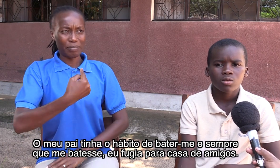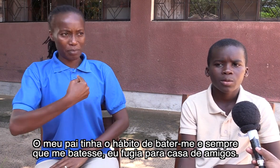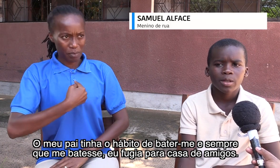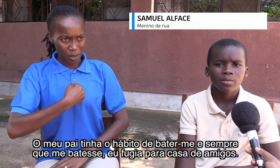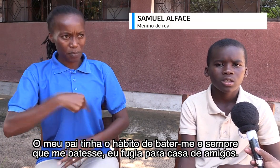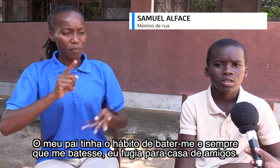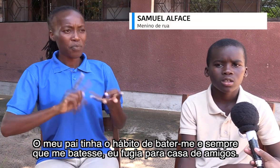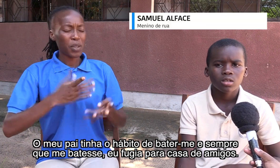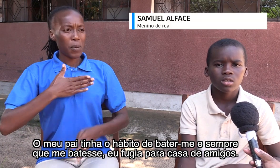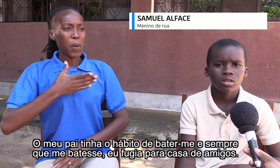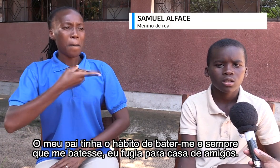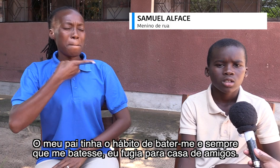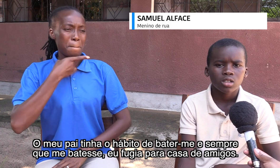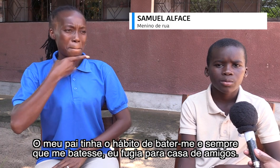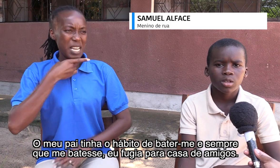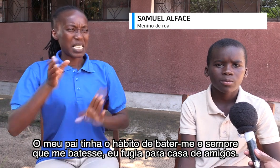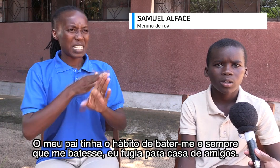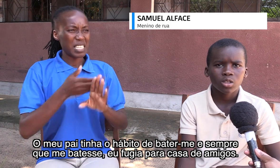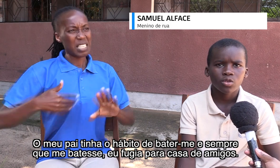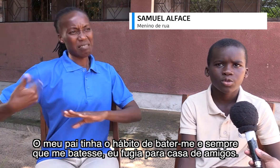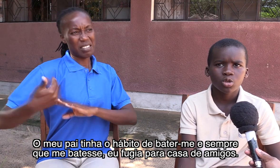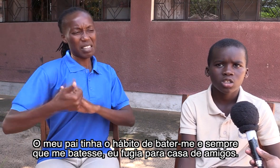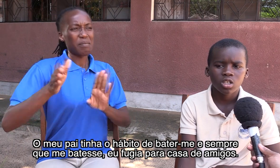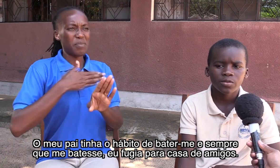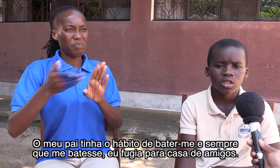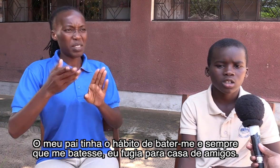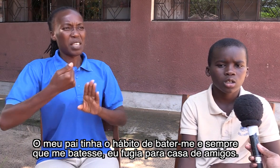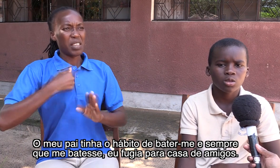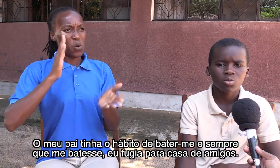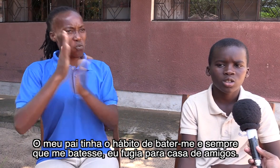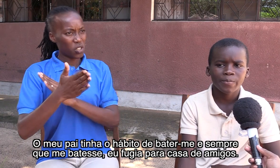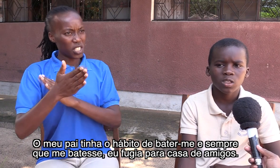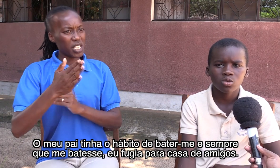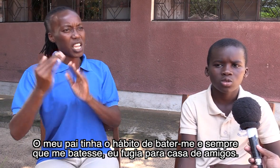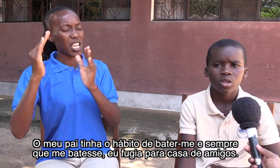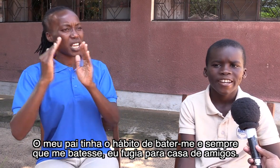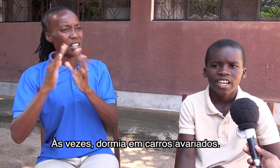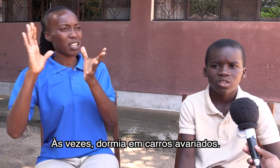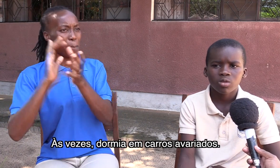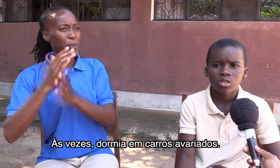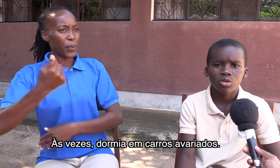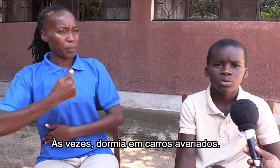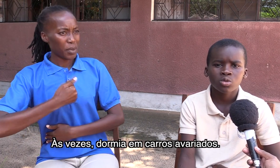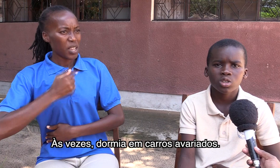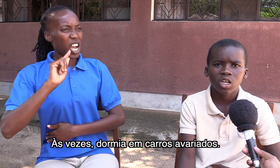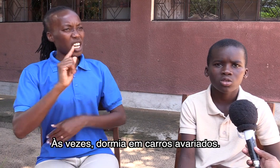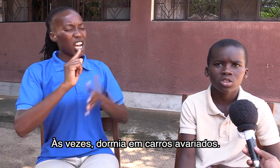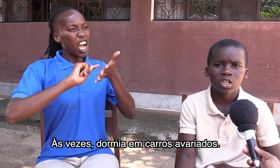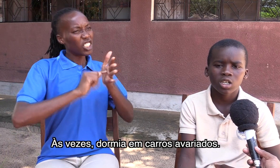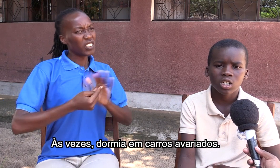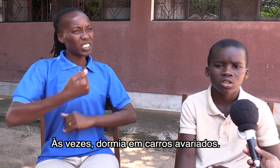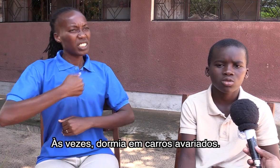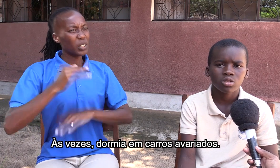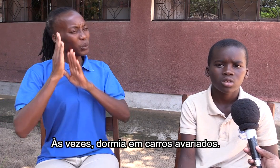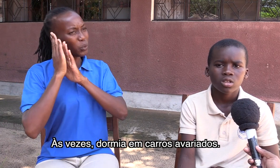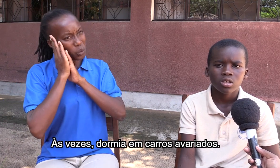O meu pai me batia e sempre que me bateu eu fugia e ficava em dos meus amigos. Às vezes dormia nos carros,